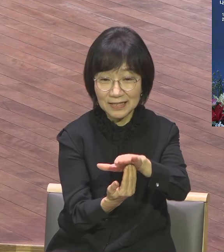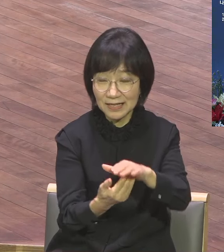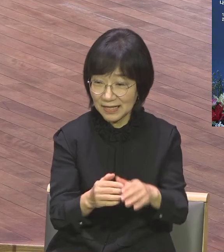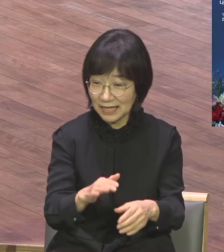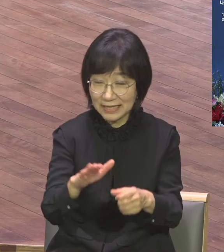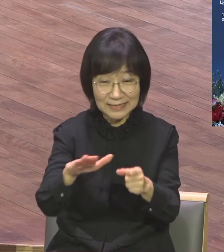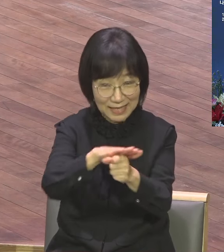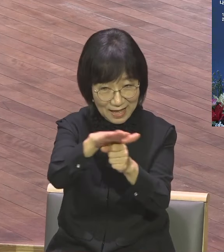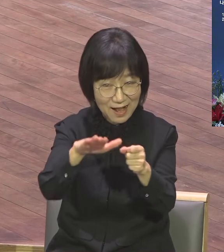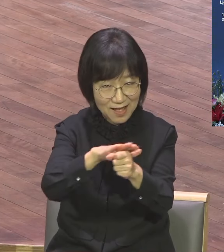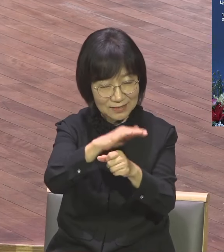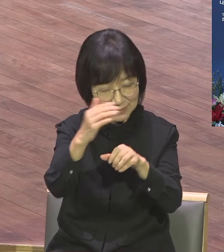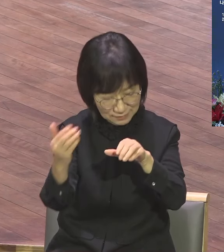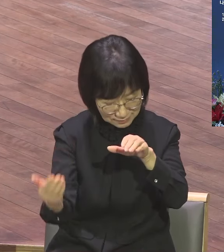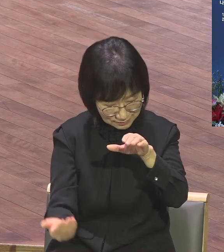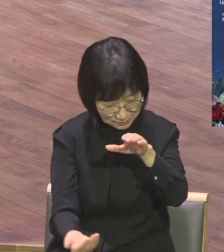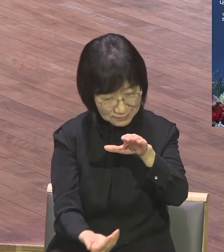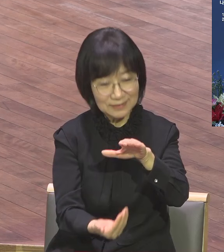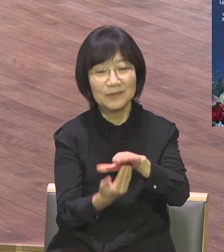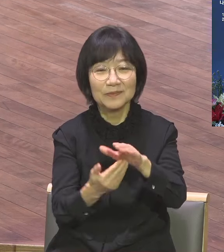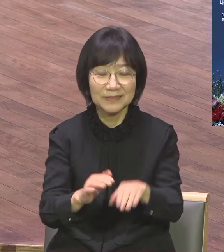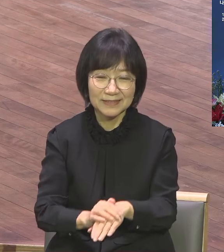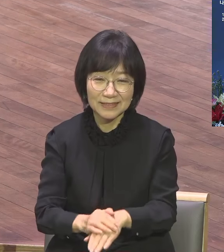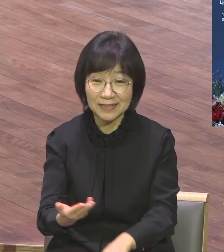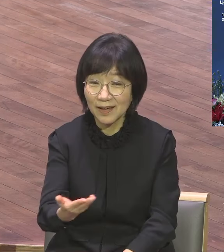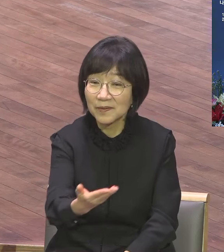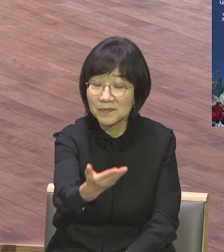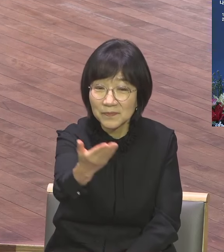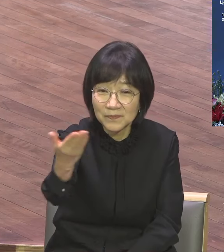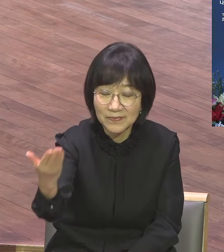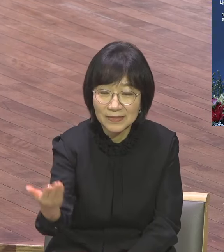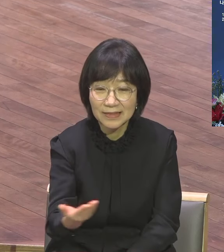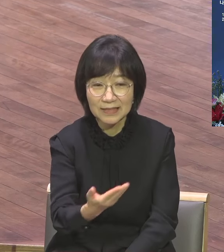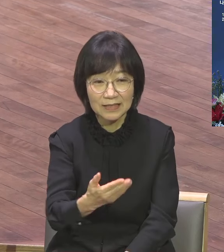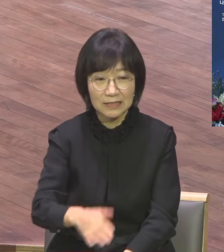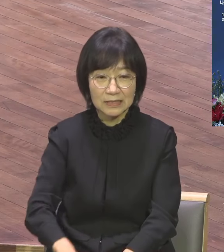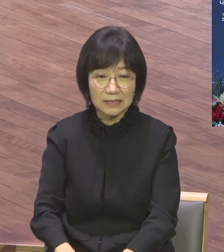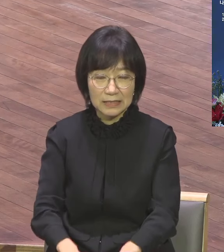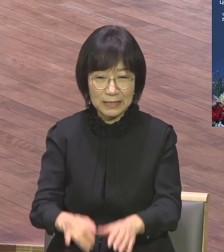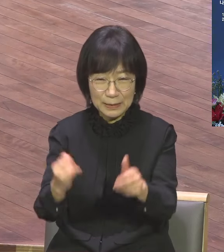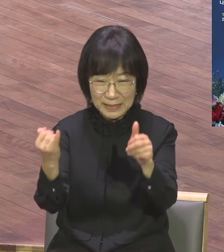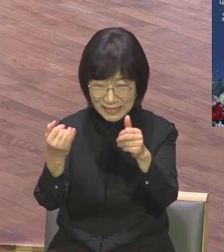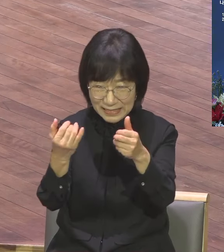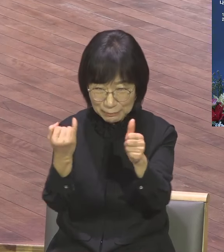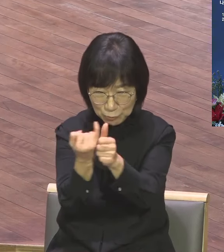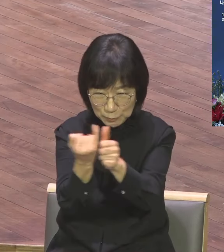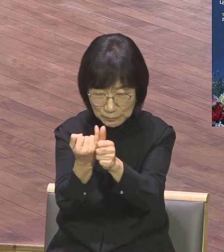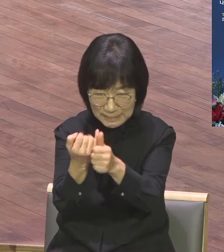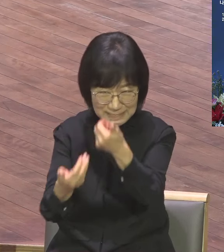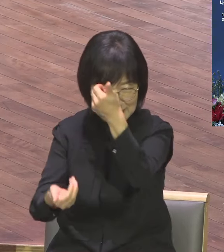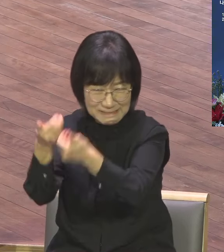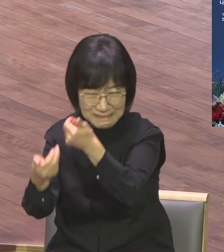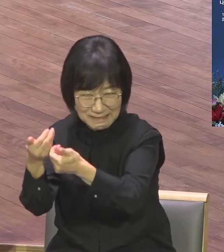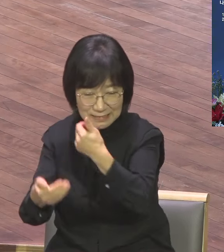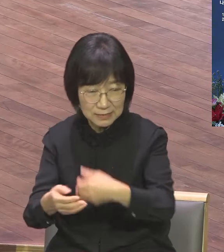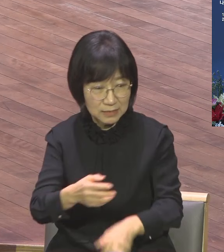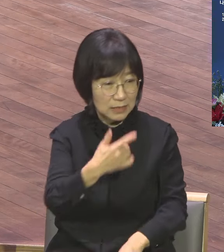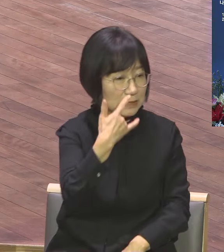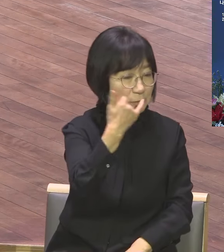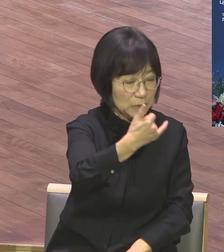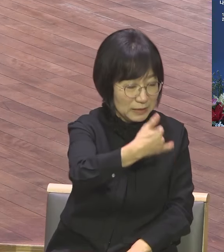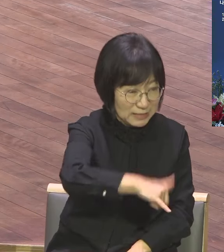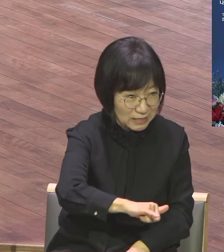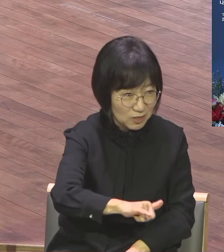이루어져요. 성탄을 맞아서 세운 게 모든 성도들 혹이라도 부부간에 부모 자식간에 또